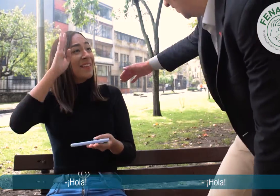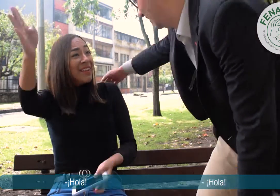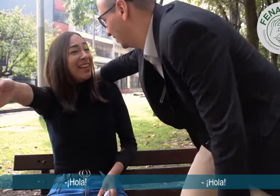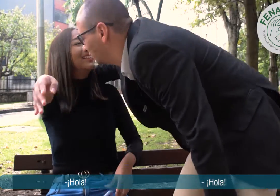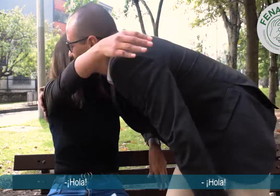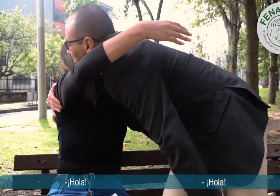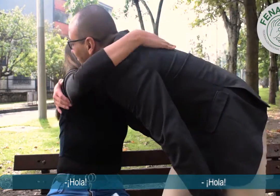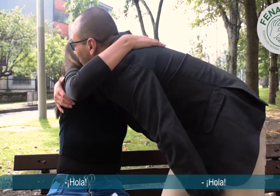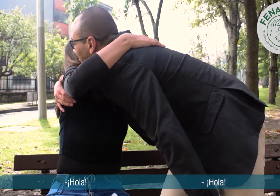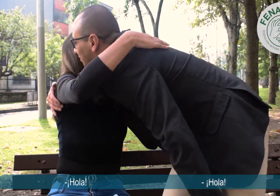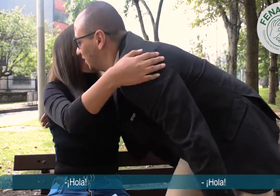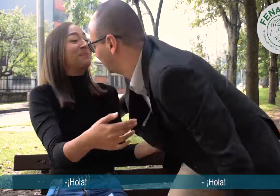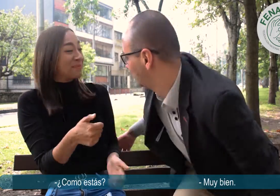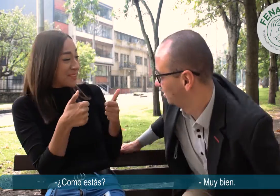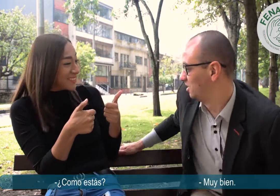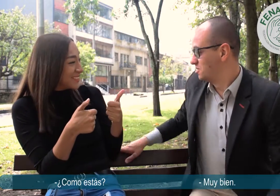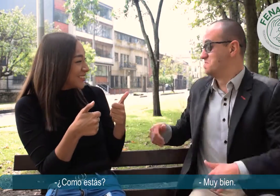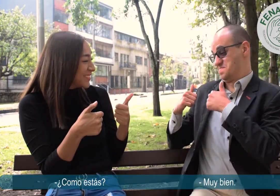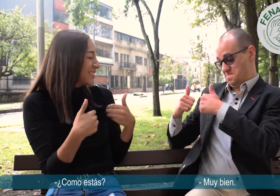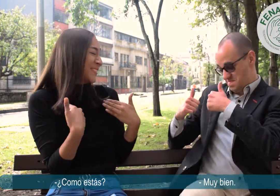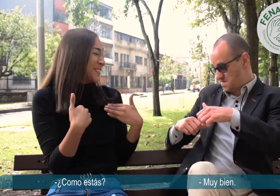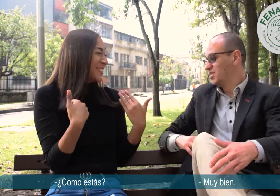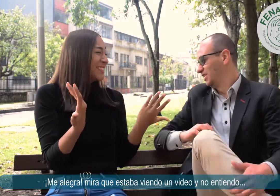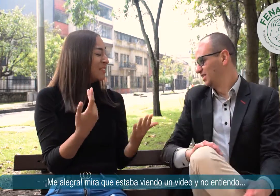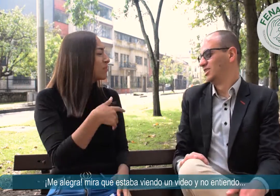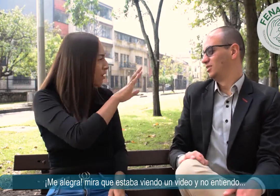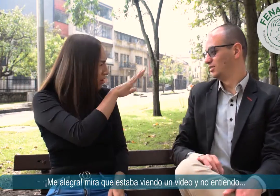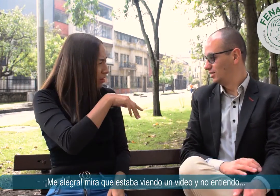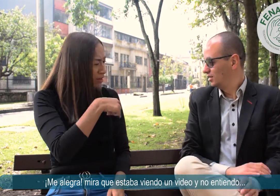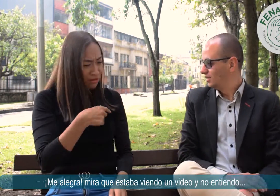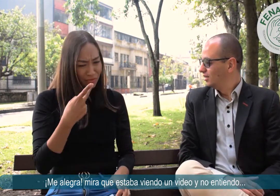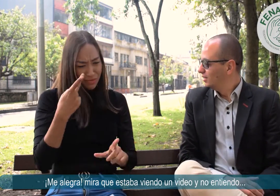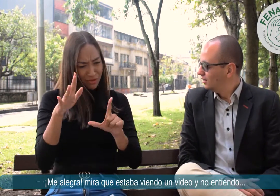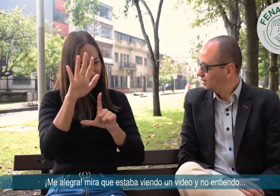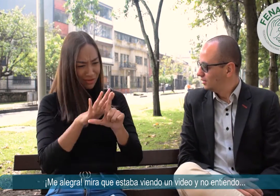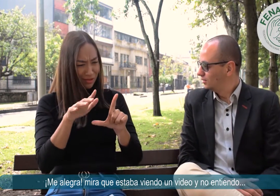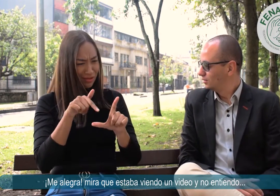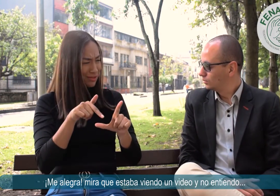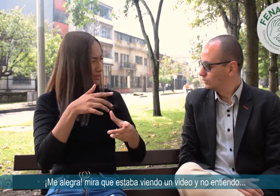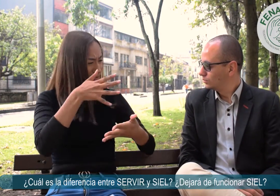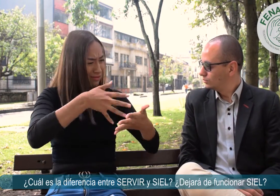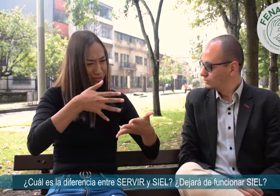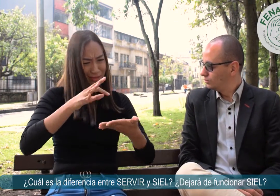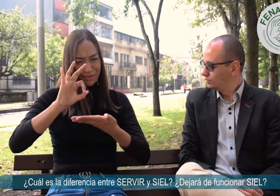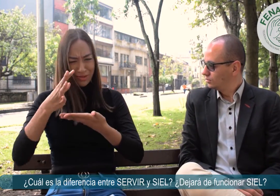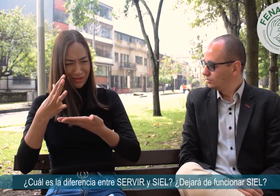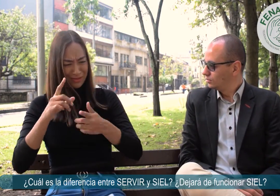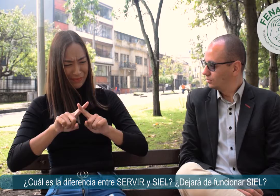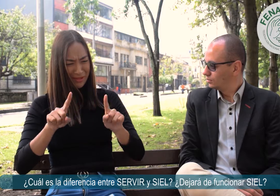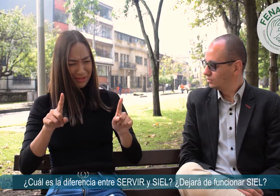¿Hola? Hola ¿Cómo estás? Muy bien Me alegra Mira que estaba viendo un video y no entiendo ¿Cuál es la diferencia entre Servir y